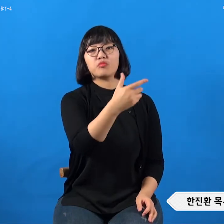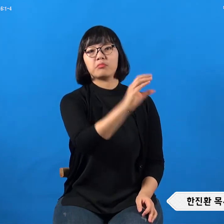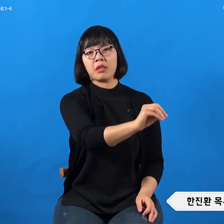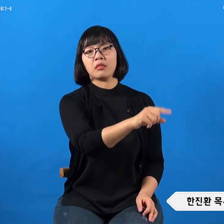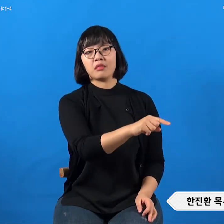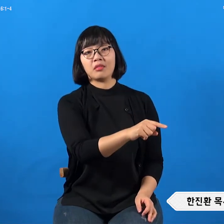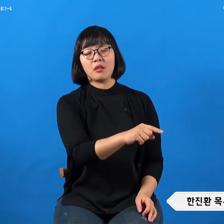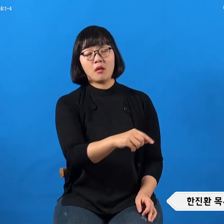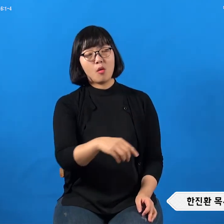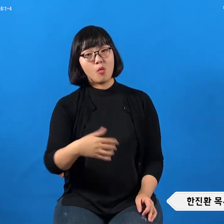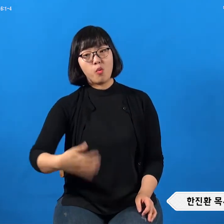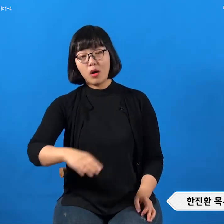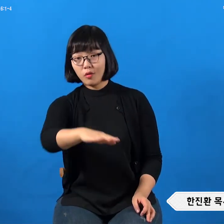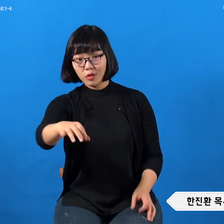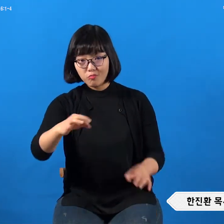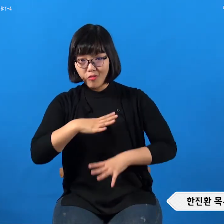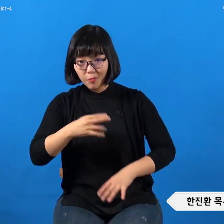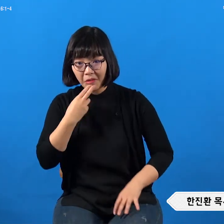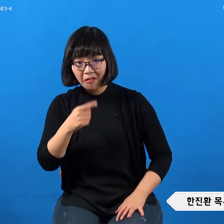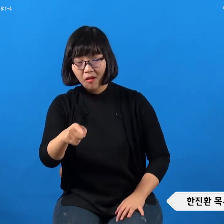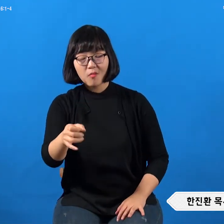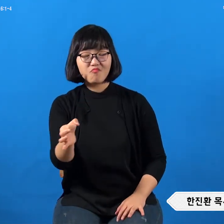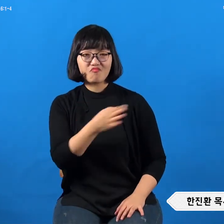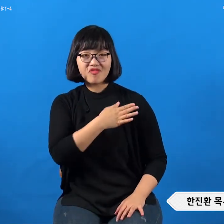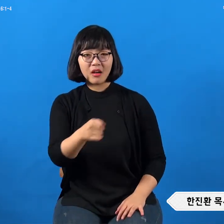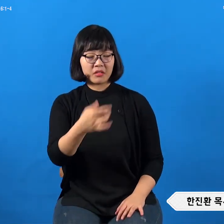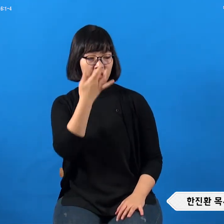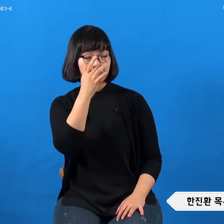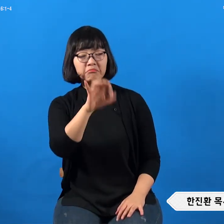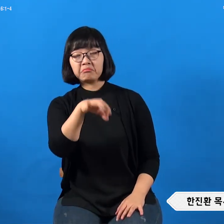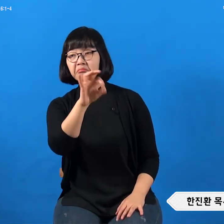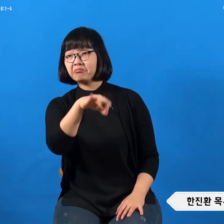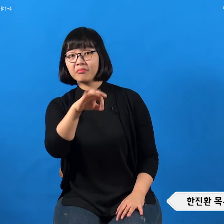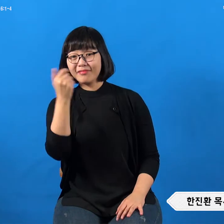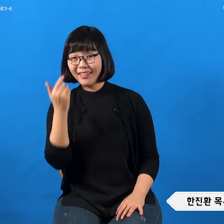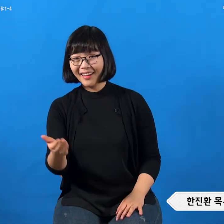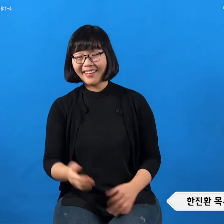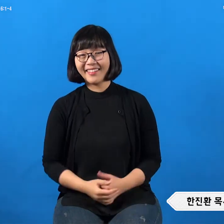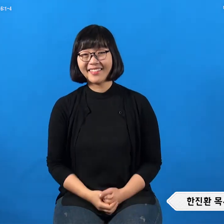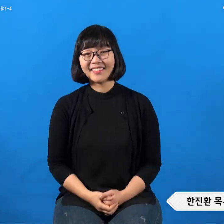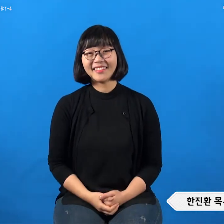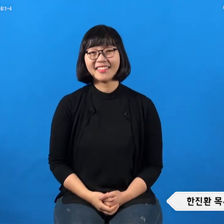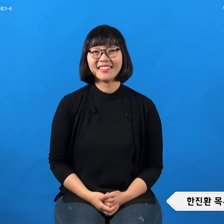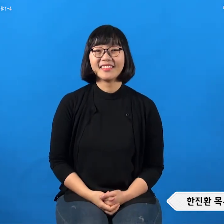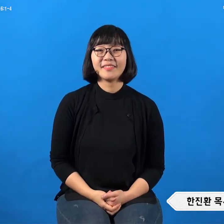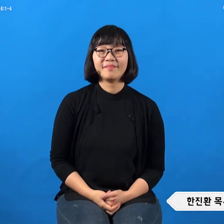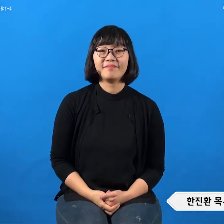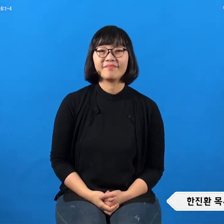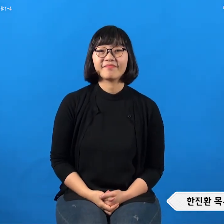역시 부자들은 다르네. 부자들은 달라. 놀라지도 않아, 하나도.